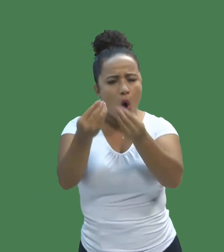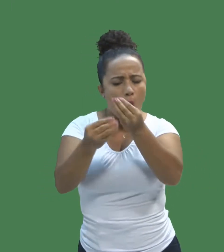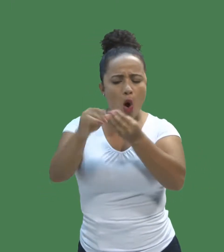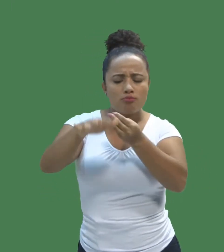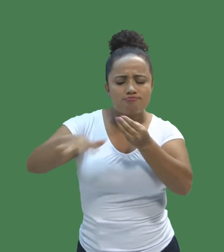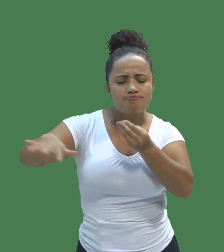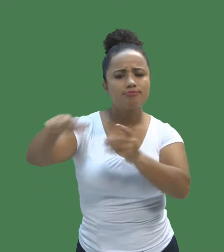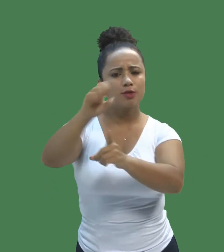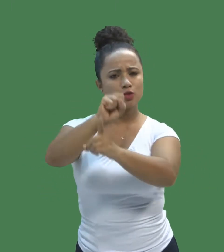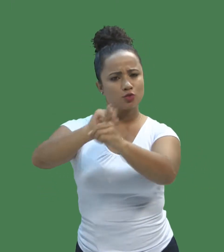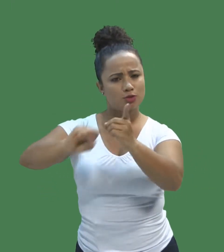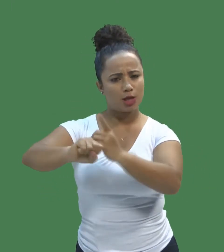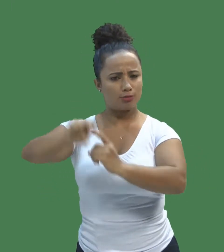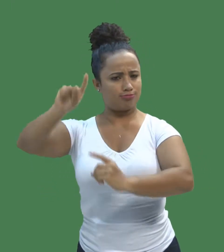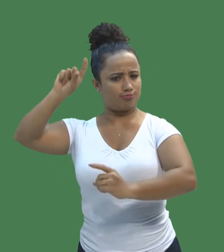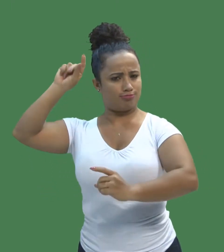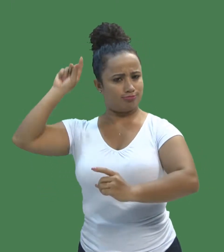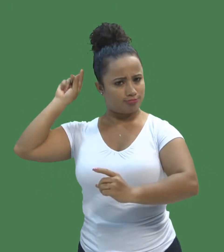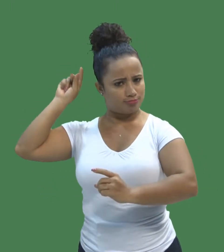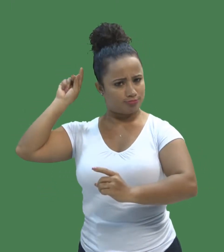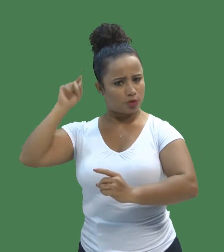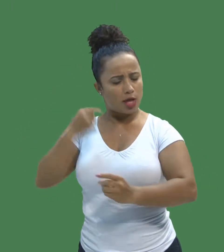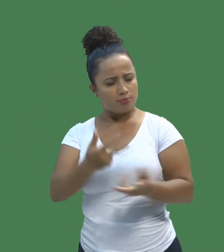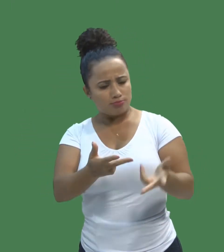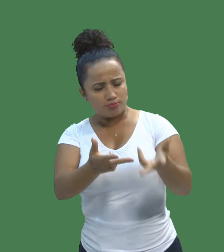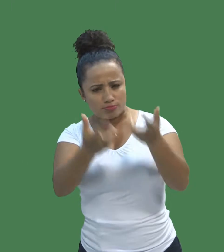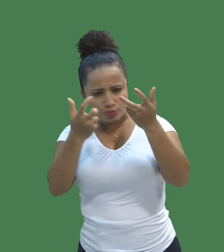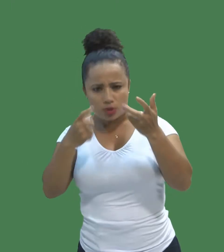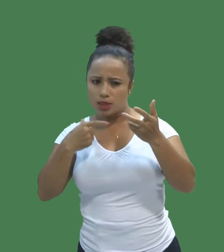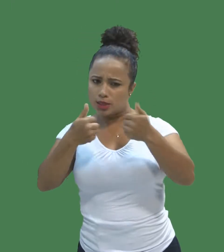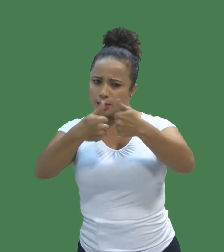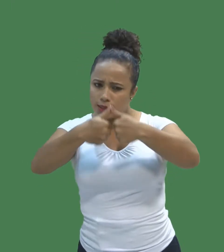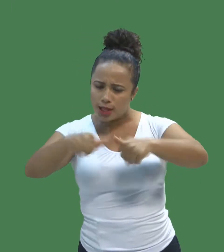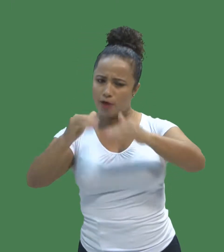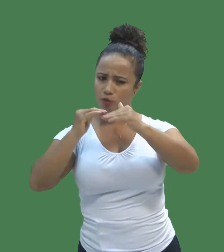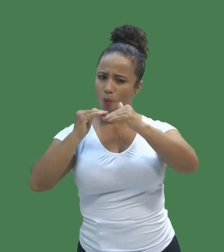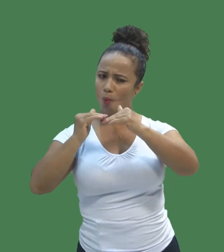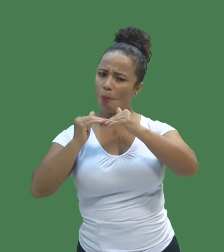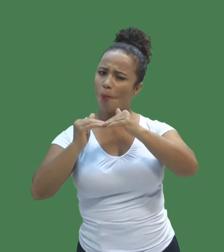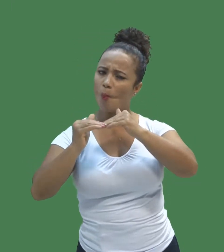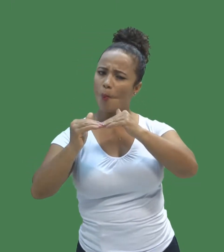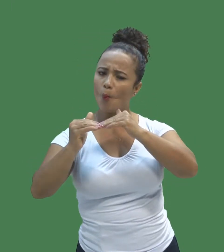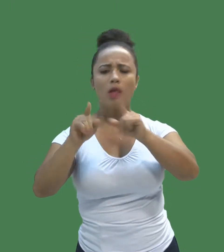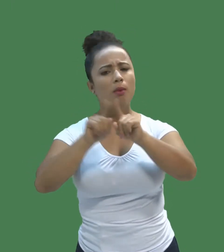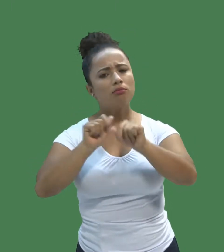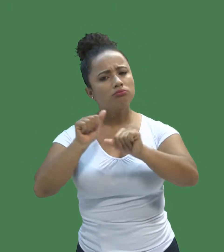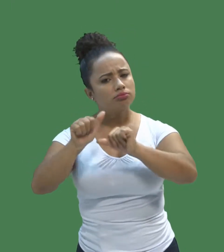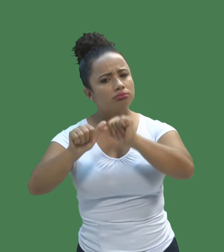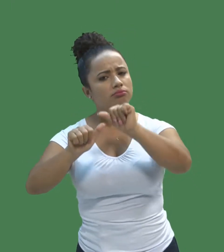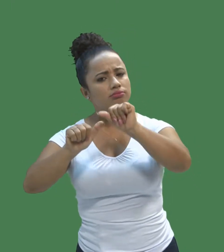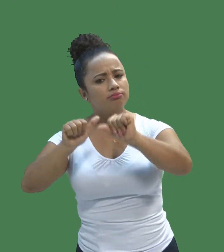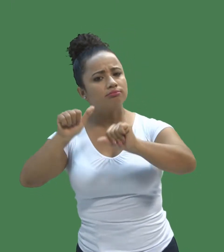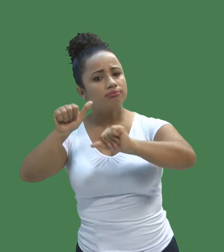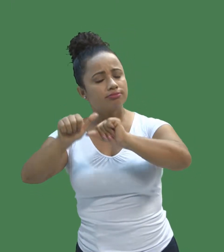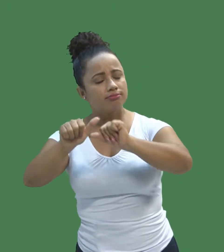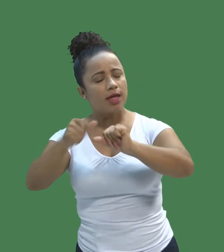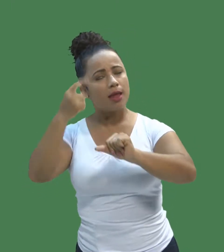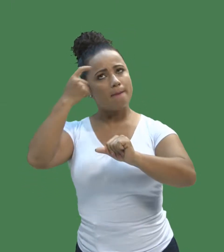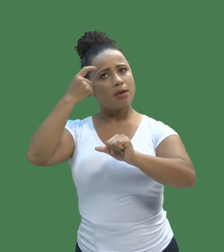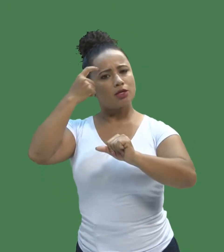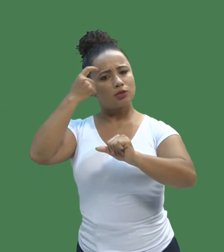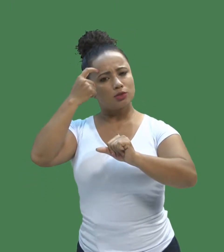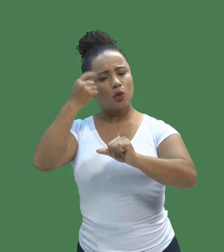sobre a sociedade da época, em estado estático e dinâmico, idealizou uma